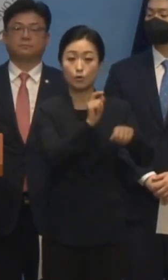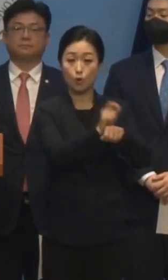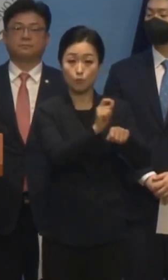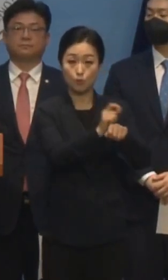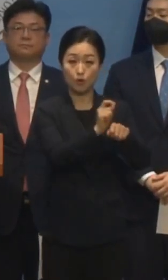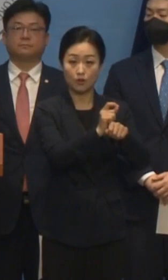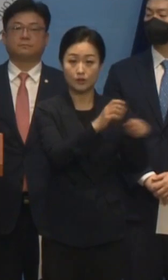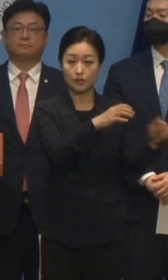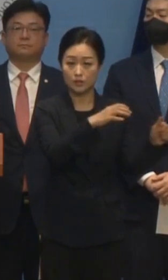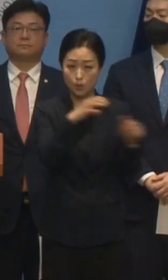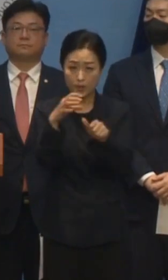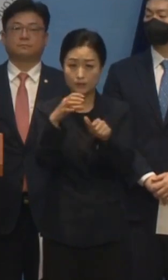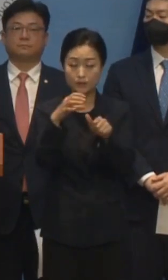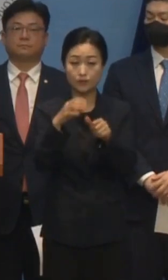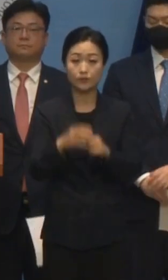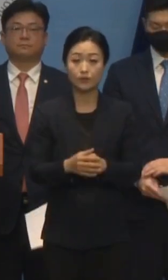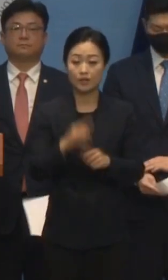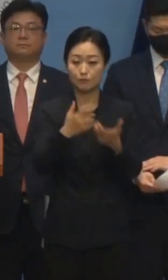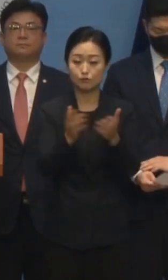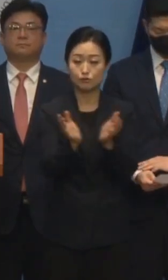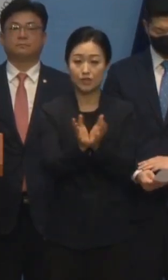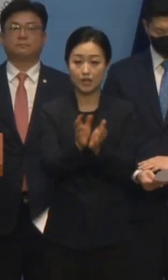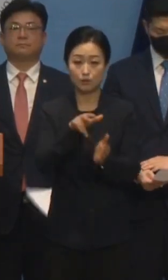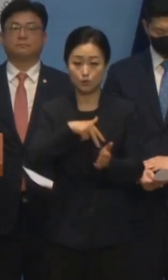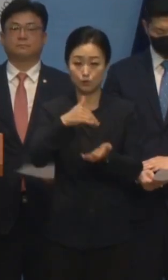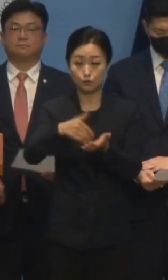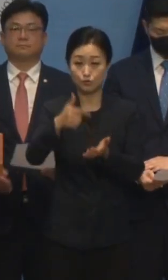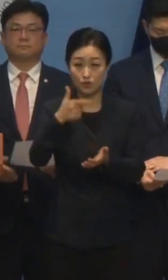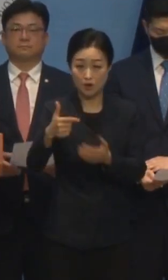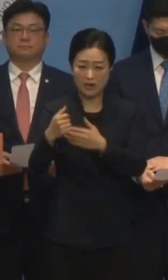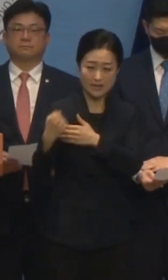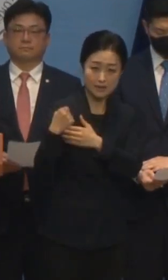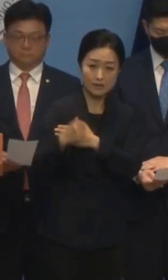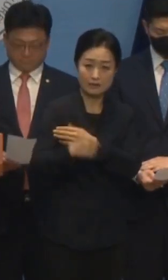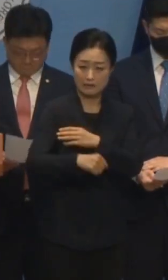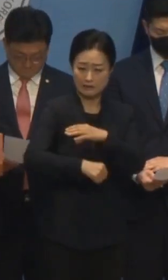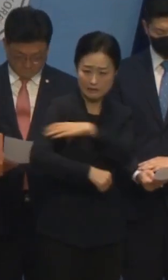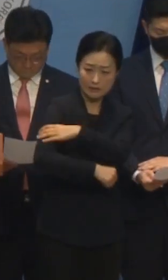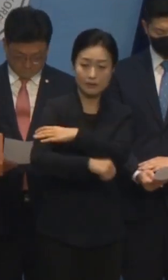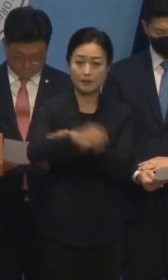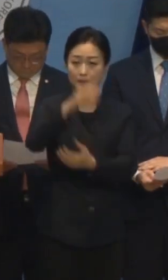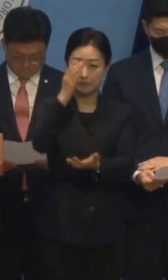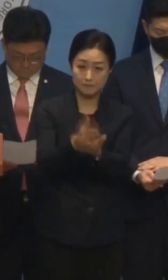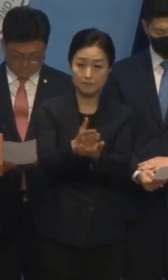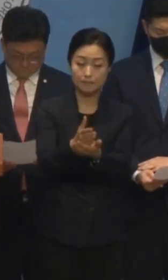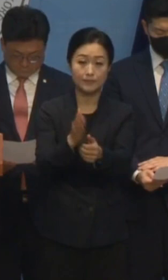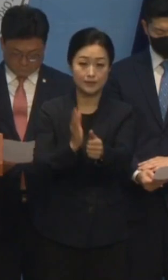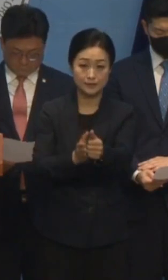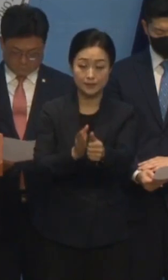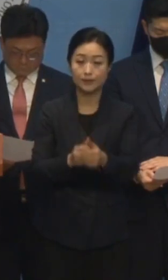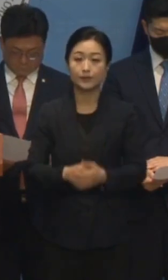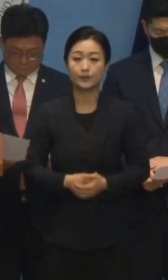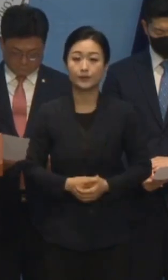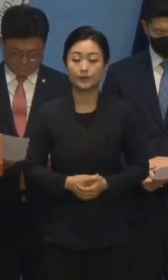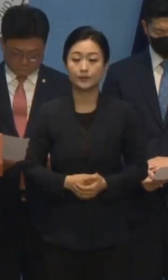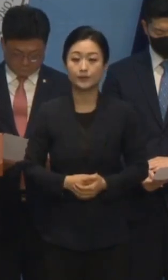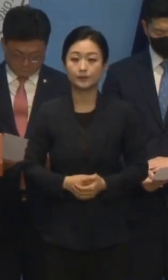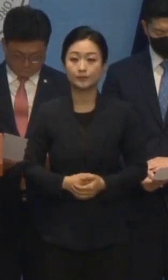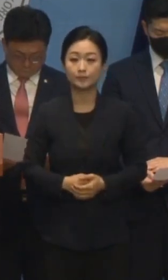공무원들을 상대로 다수당의 위력을 보이는 행태의 갑질은 중단해야 합니다.